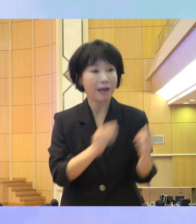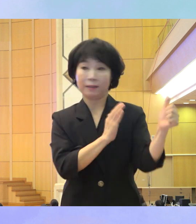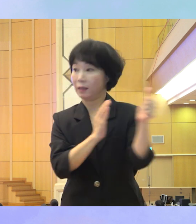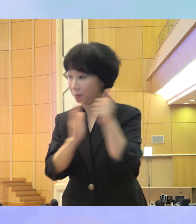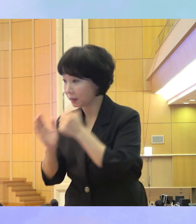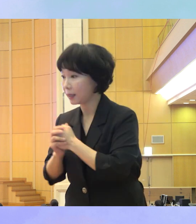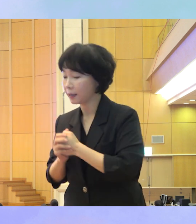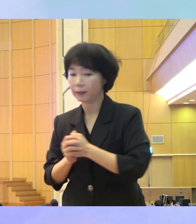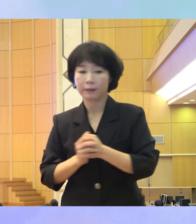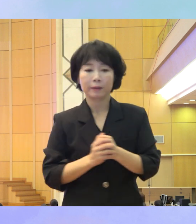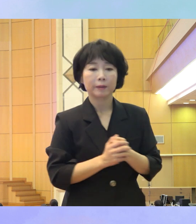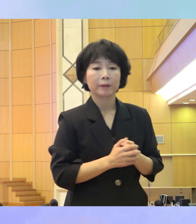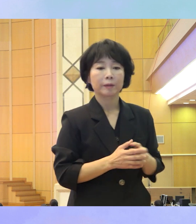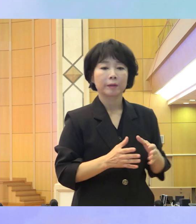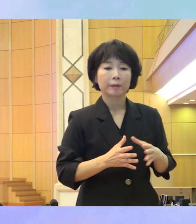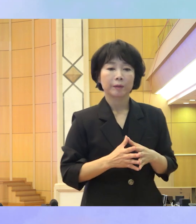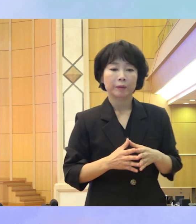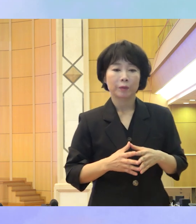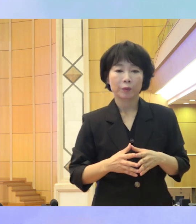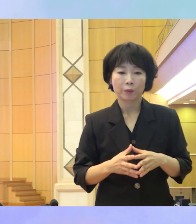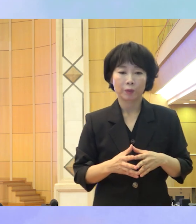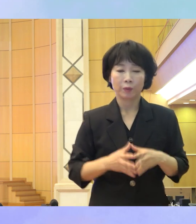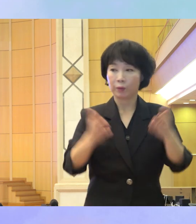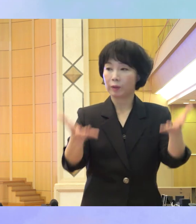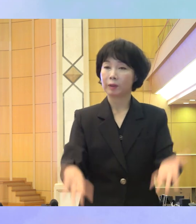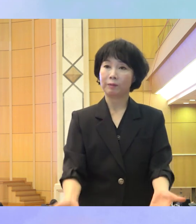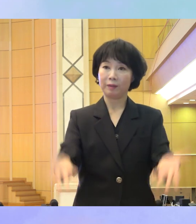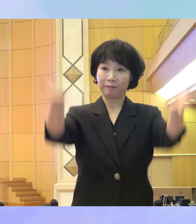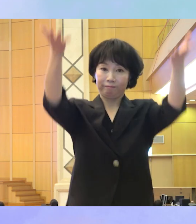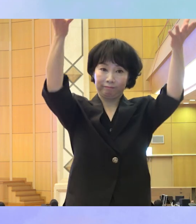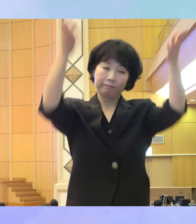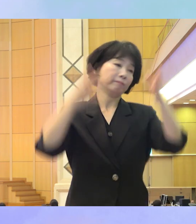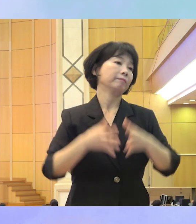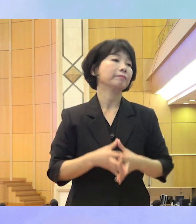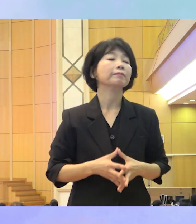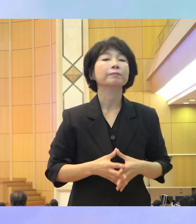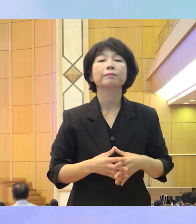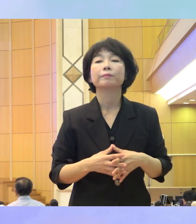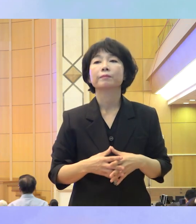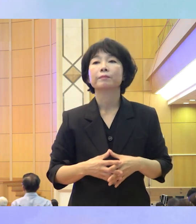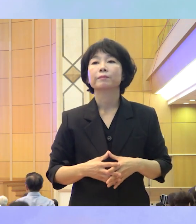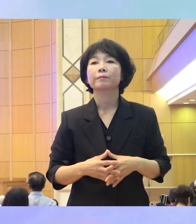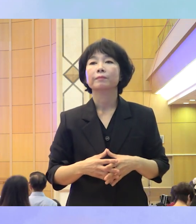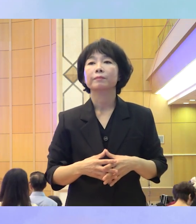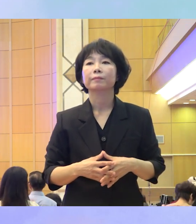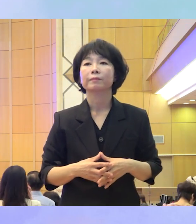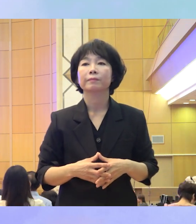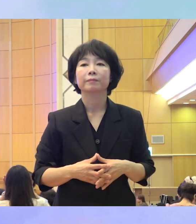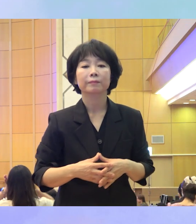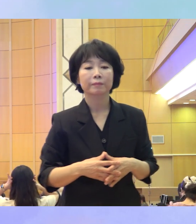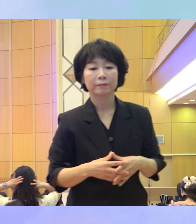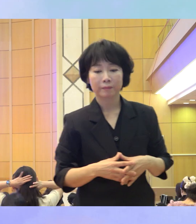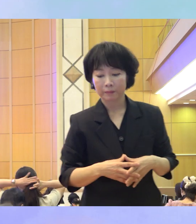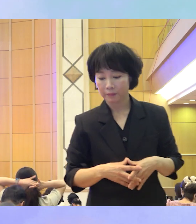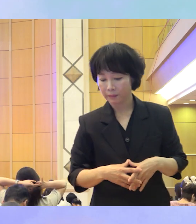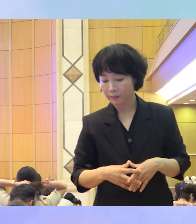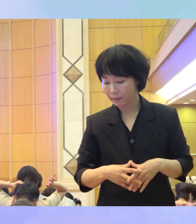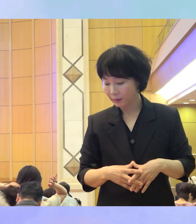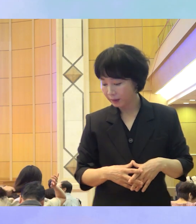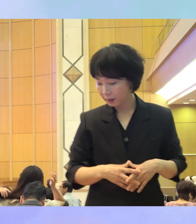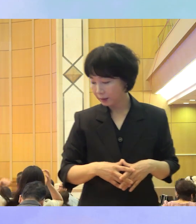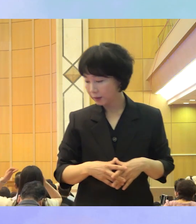예배와 초급 성경교육이 있습니다. 다 그 자리에 나시길 바라고요. 하나님 축복하시니,